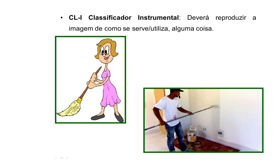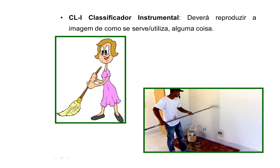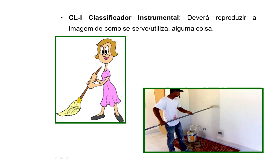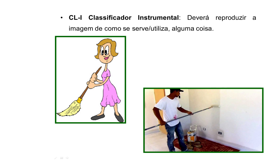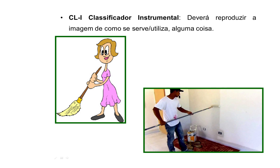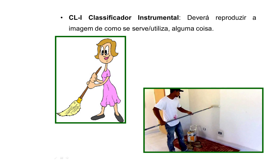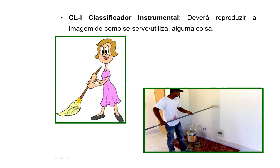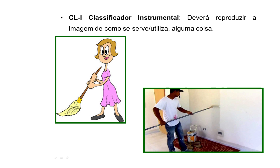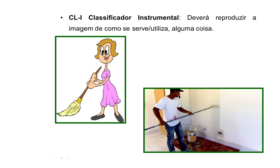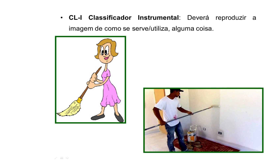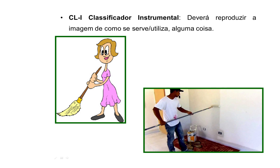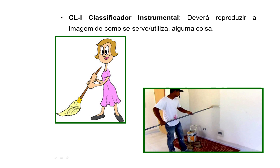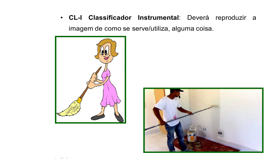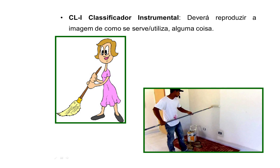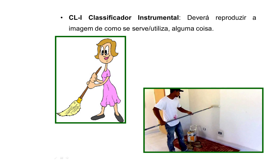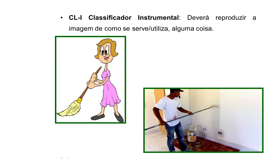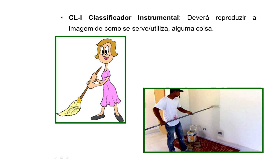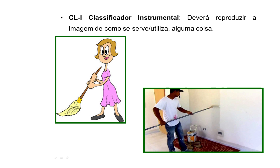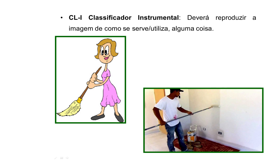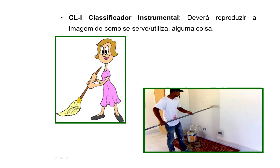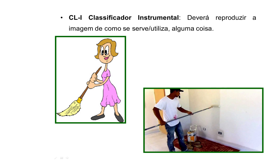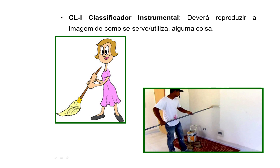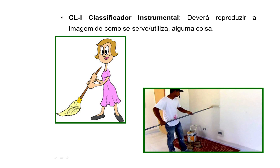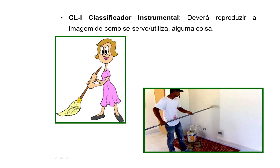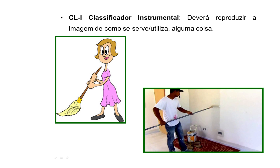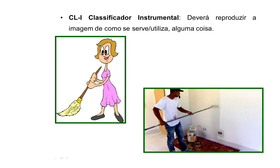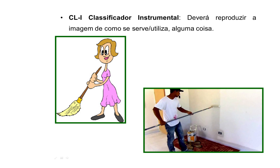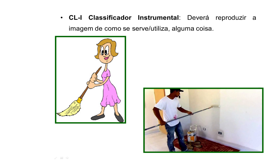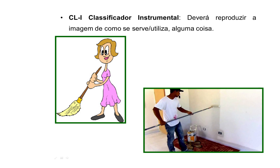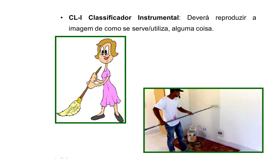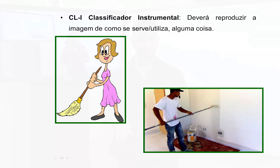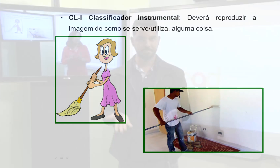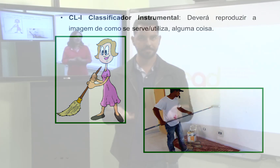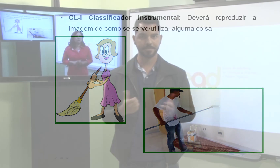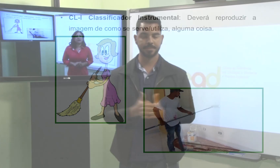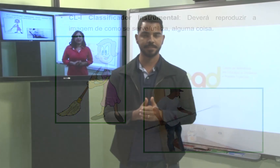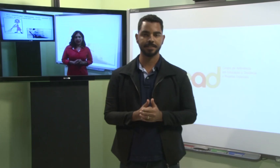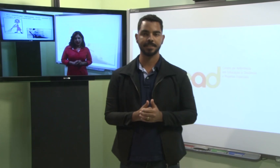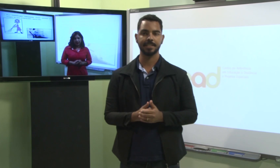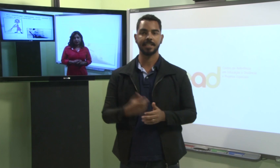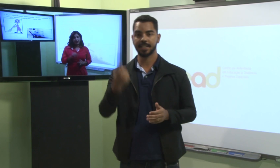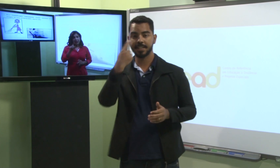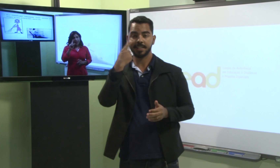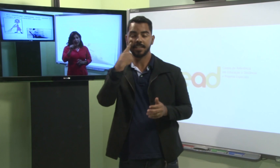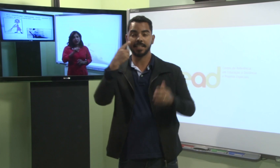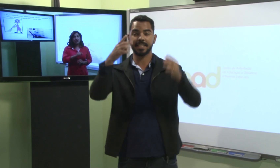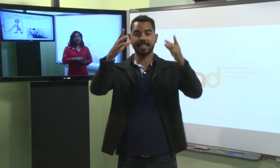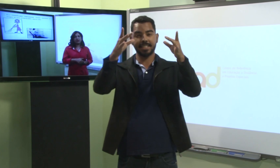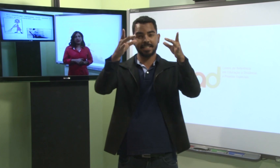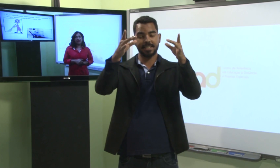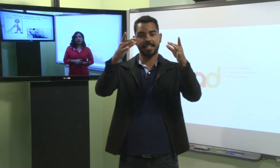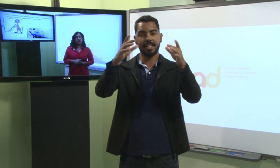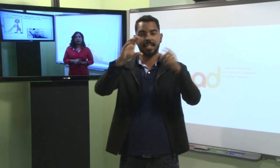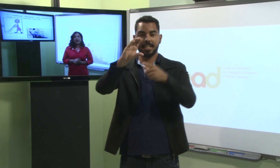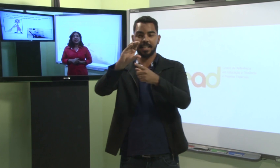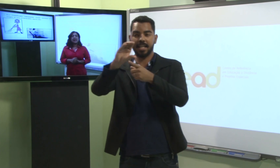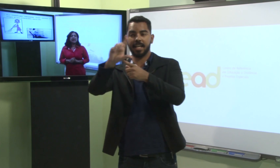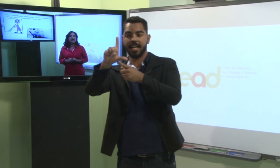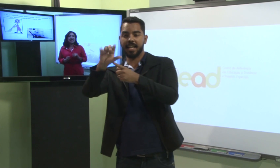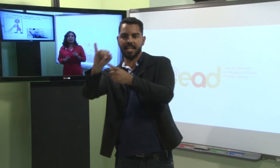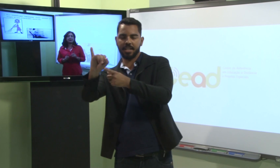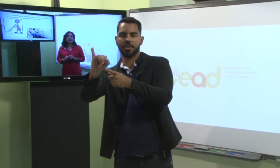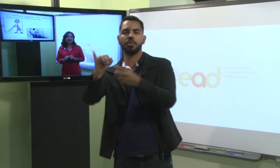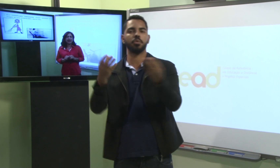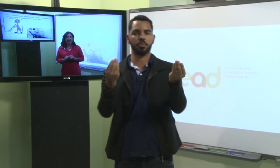alguma coisa, tá? Bom, vamos ao detalhamento do CLI. Este classificador,